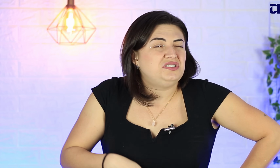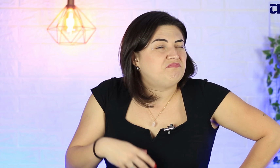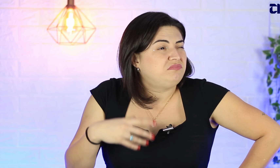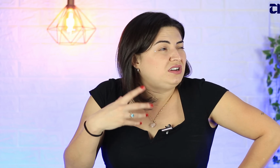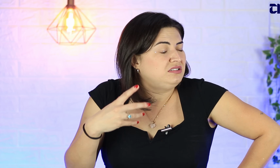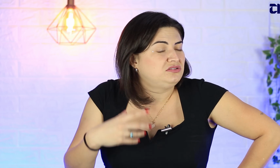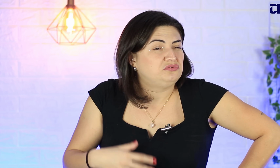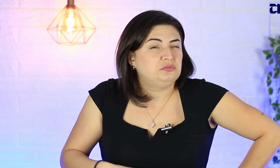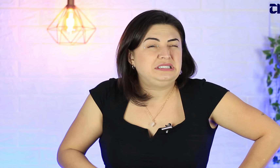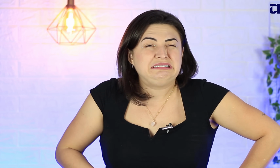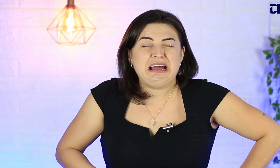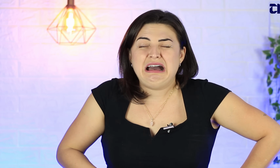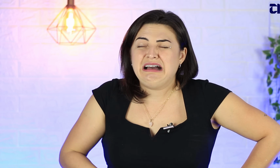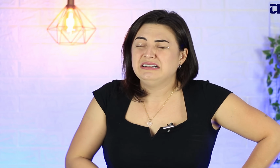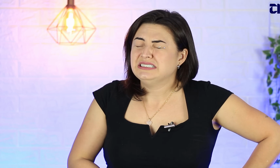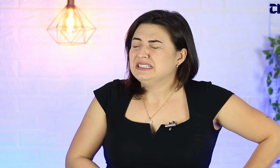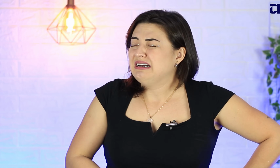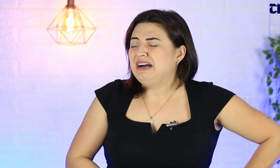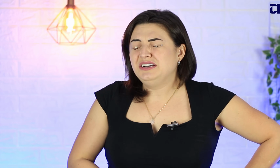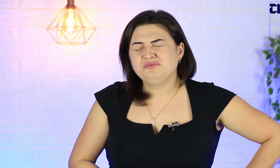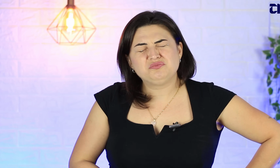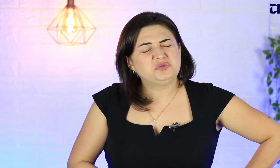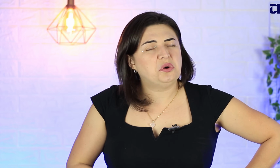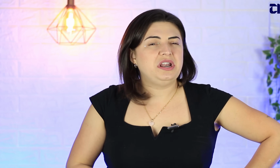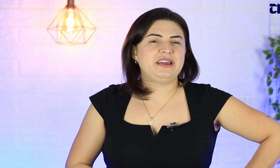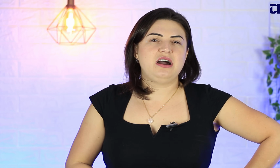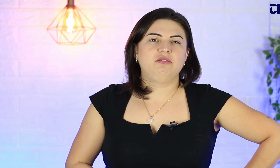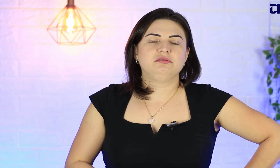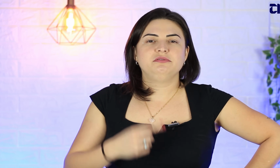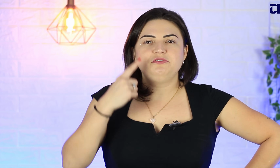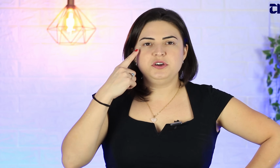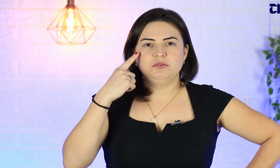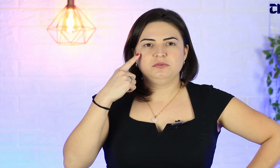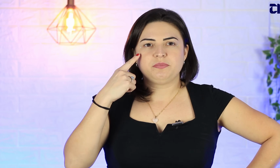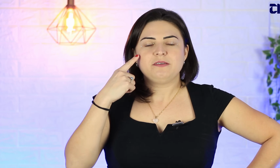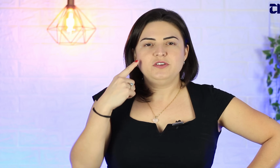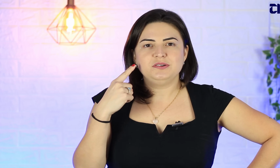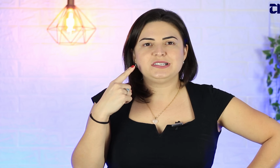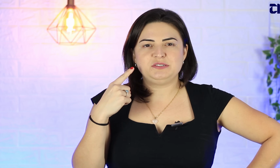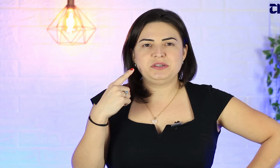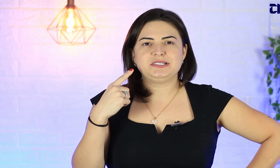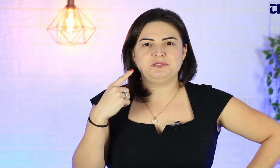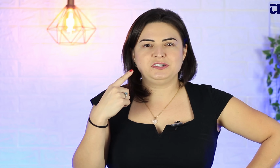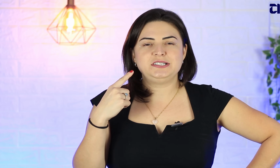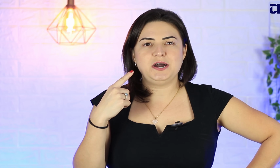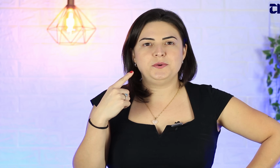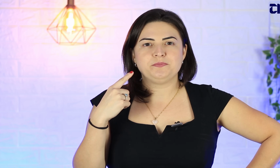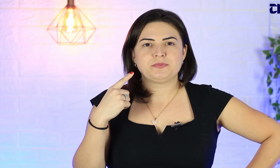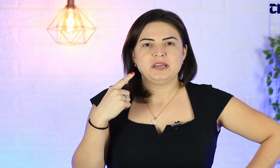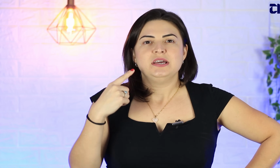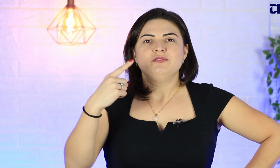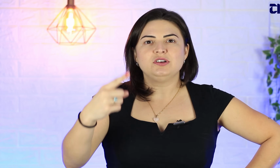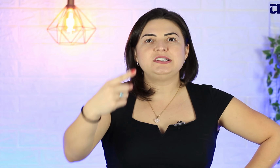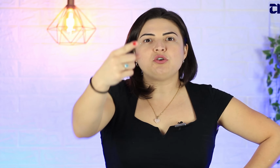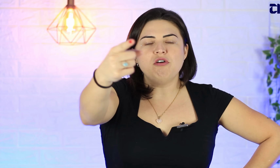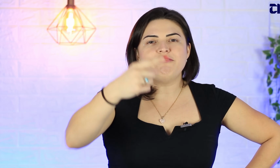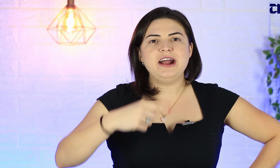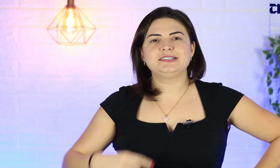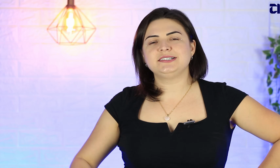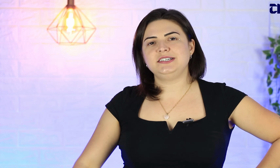de vomitar. Ah, eu tô legal. Viu? Viu essa expressão facial? Você conversa